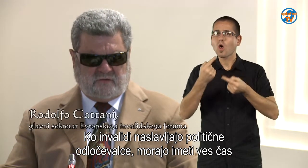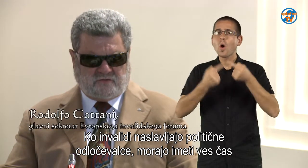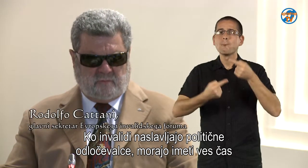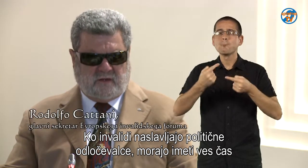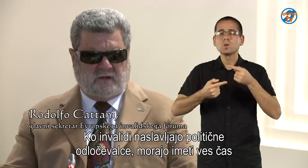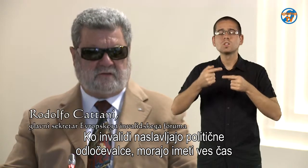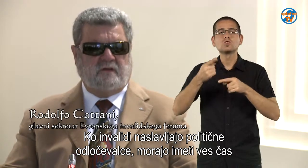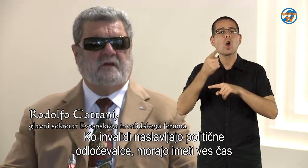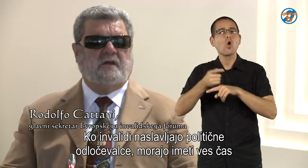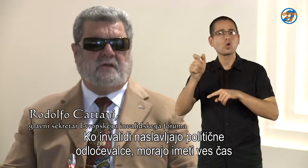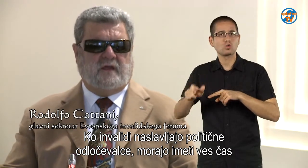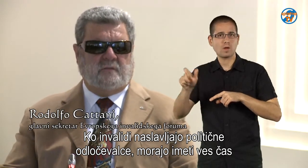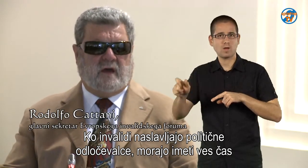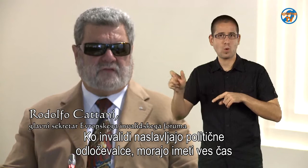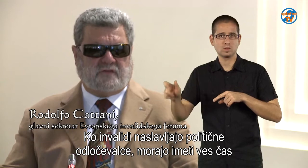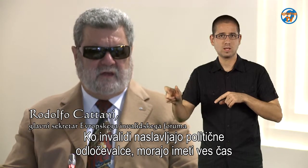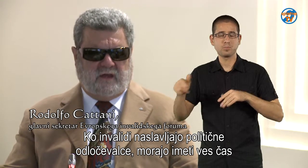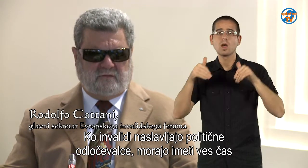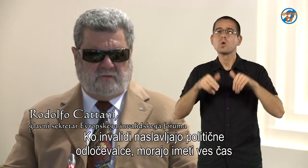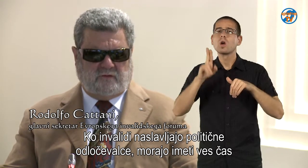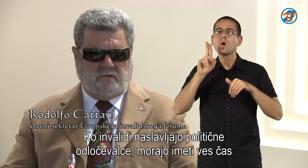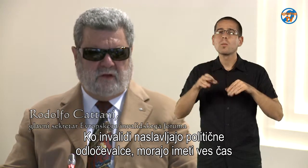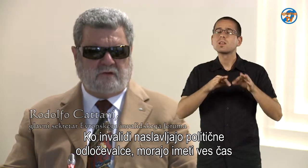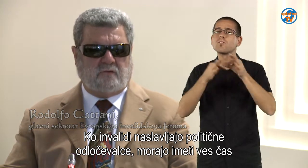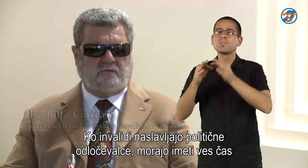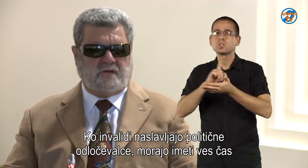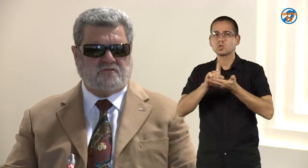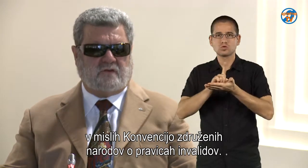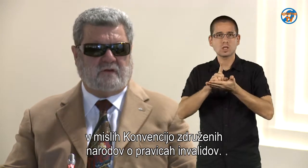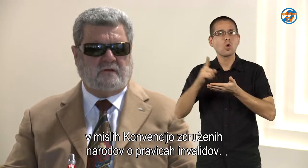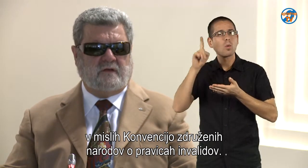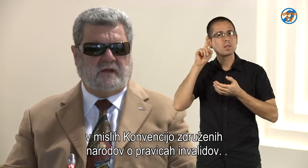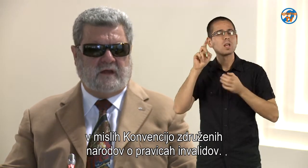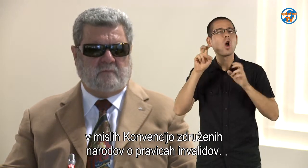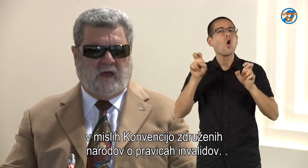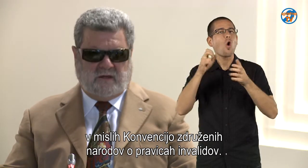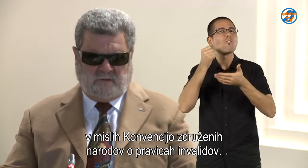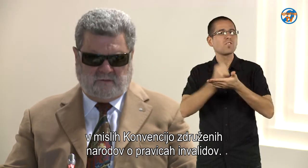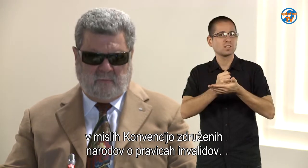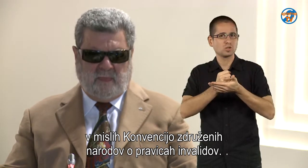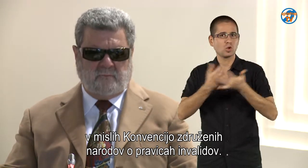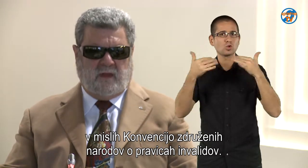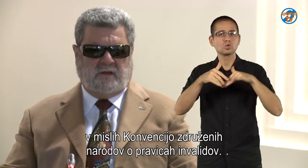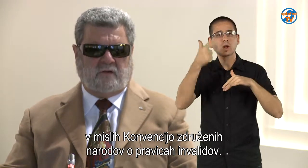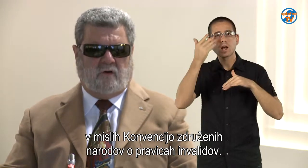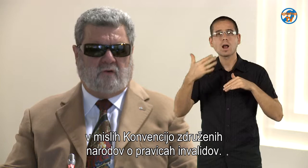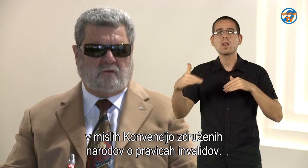decision makers, they must have the UN Convention in mind. And all